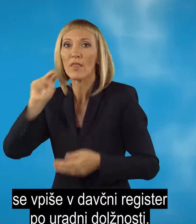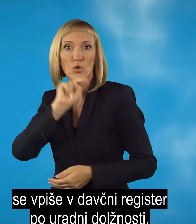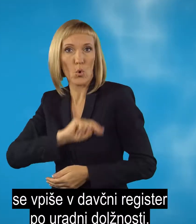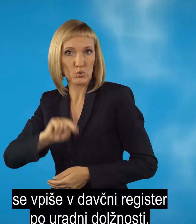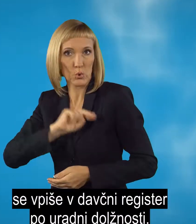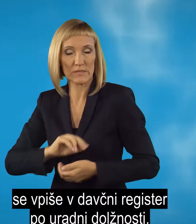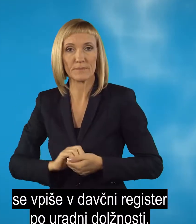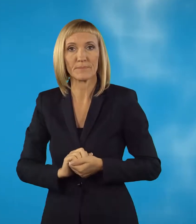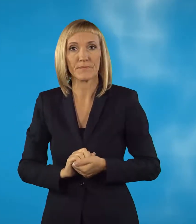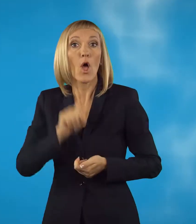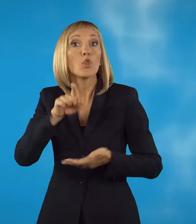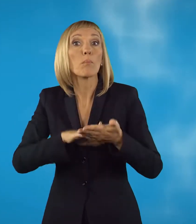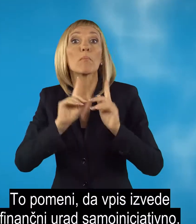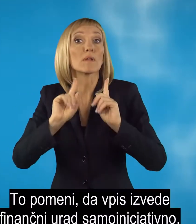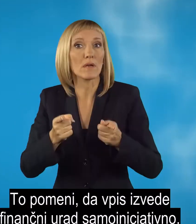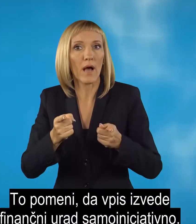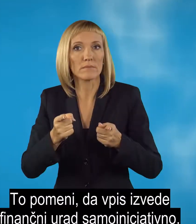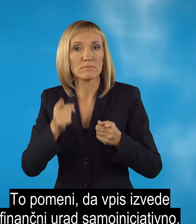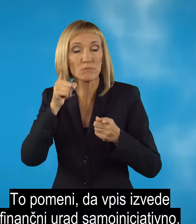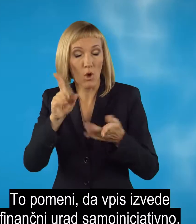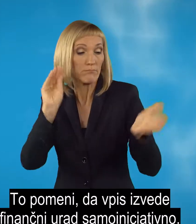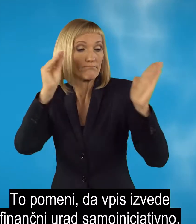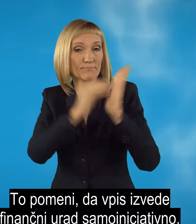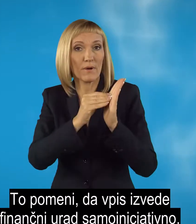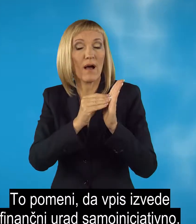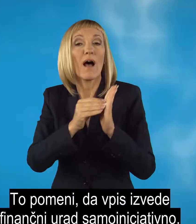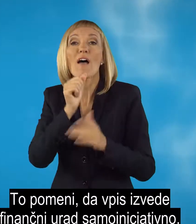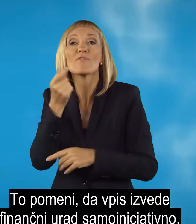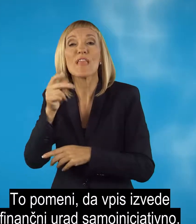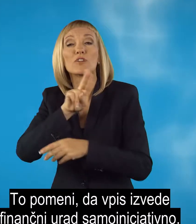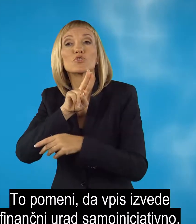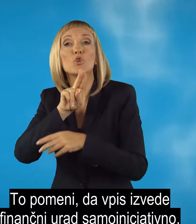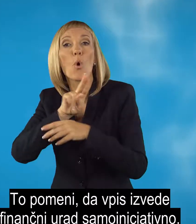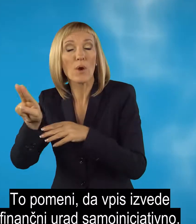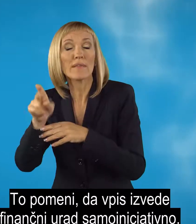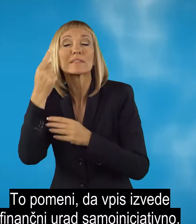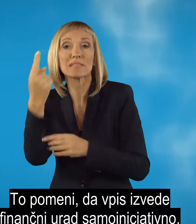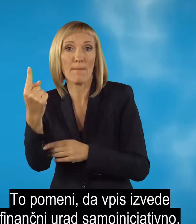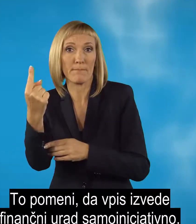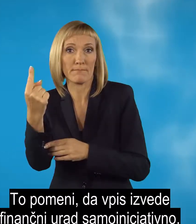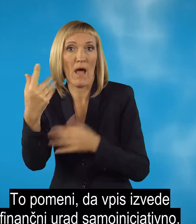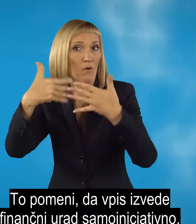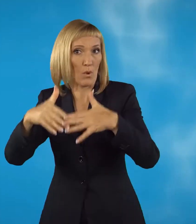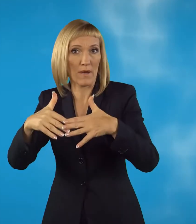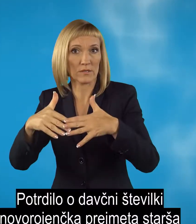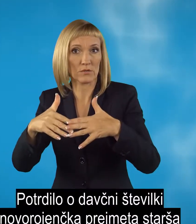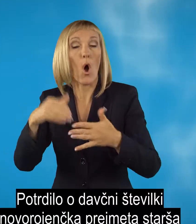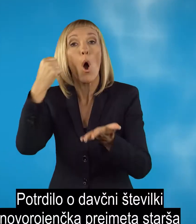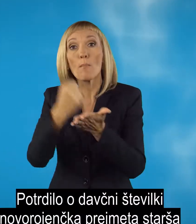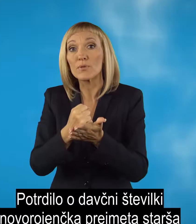dolžnosti. To pomeni, da vpis izvede finančni urad samoiniciativno. Potrdilo o davčni